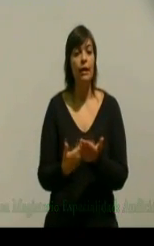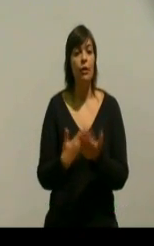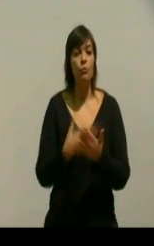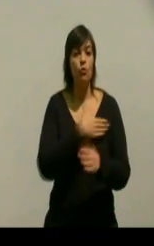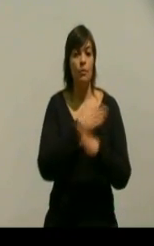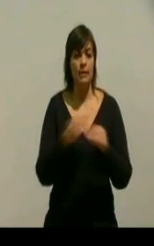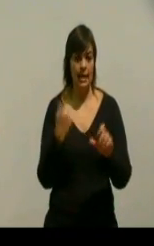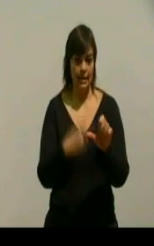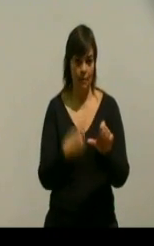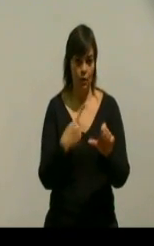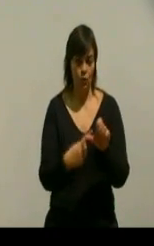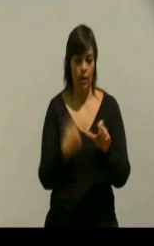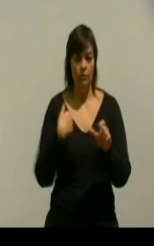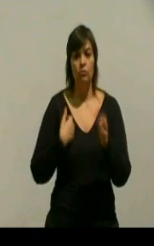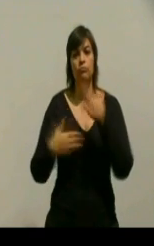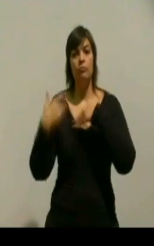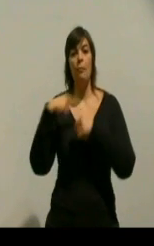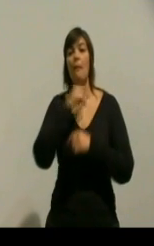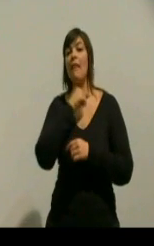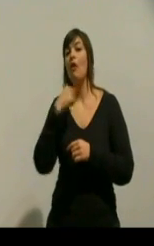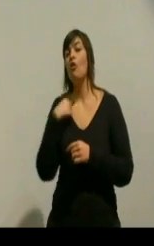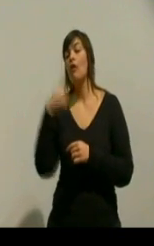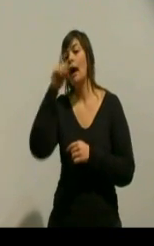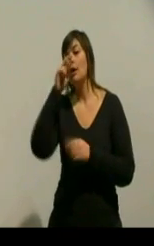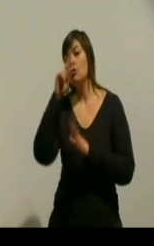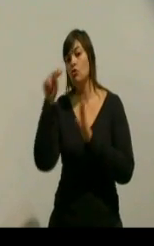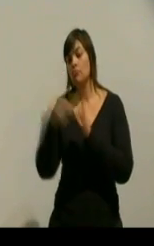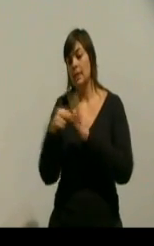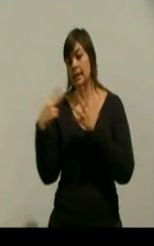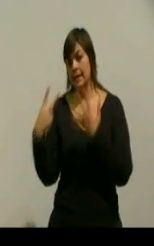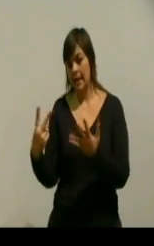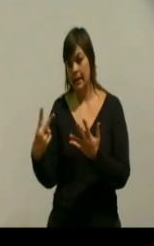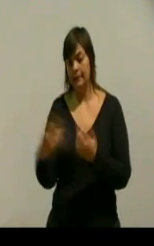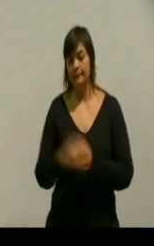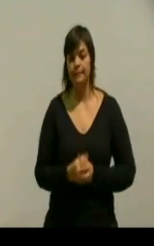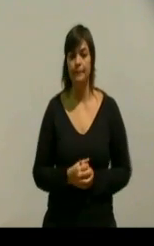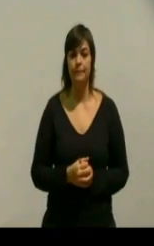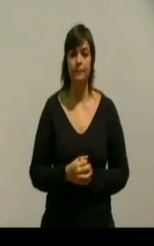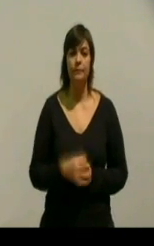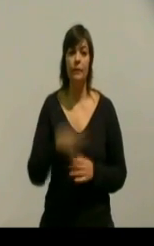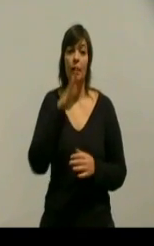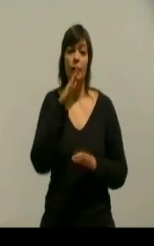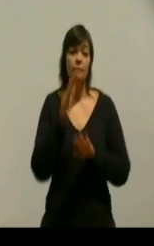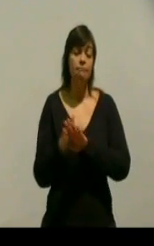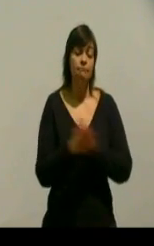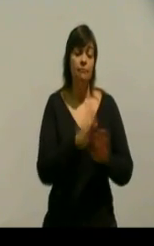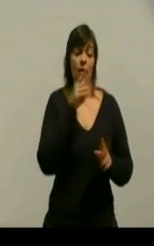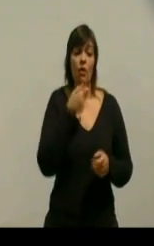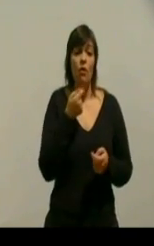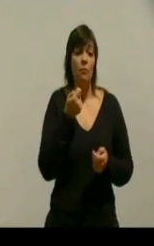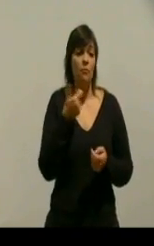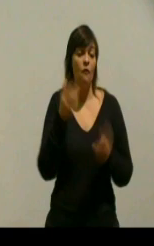Universidad de Extremadura y lo realicé en Badajoz en el año 2007. Ahora os voy a contar un poquito mi formación